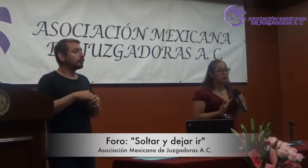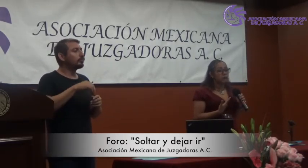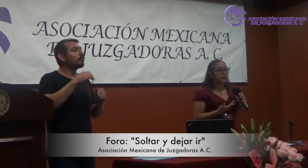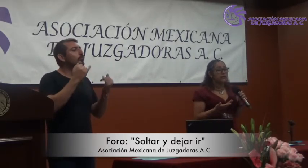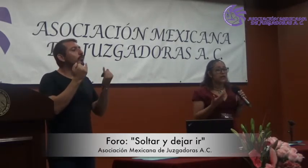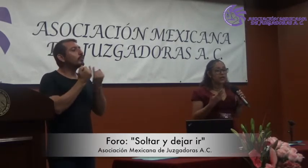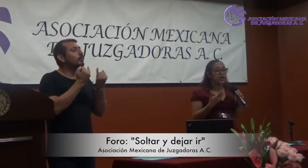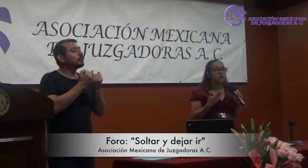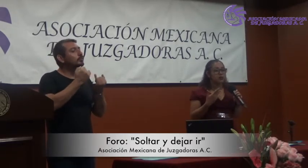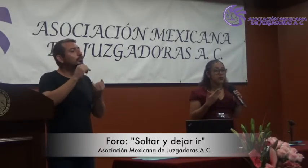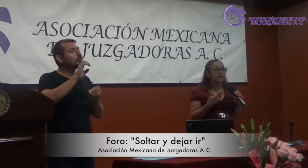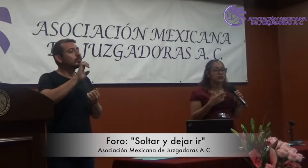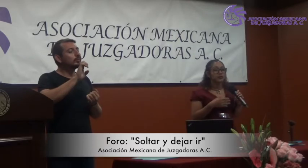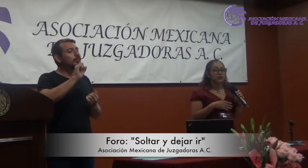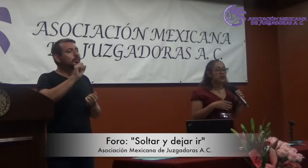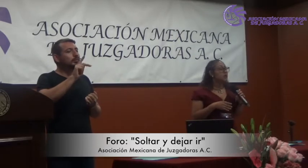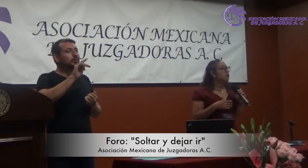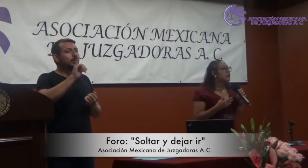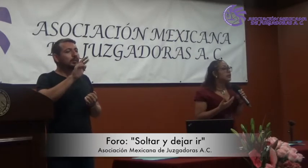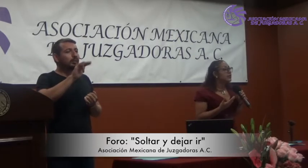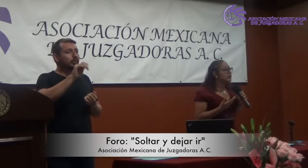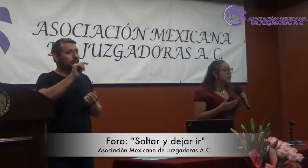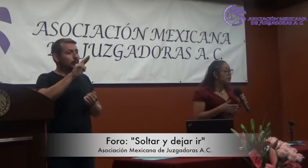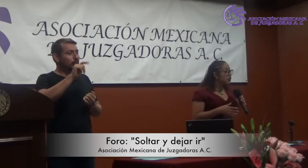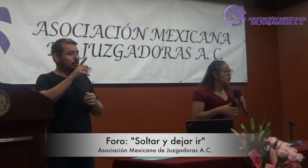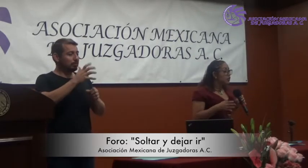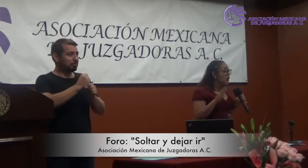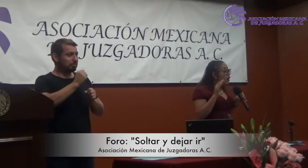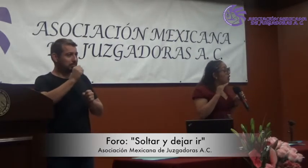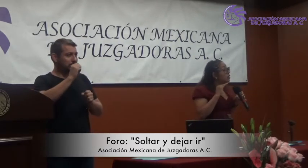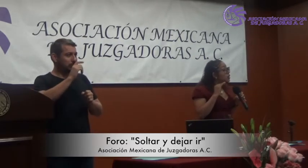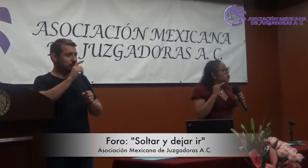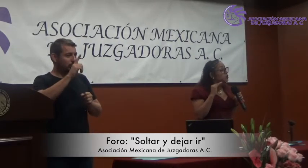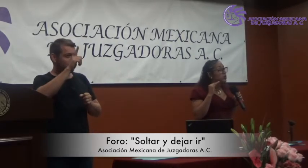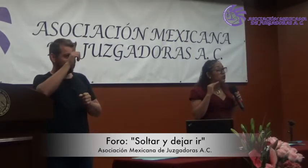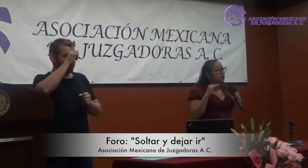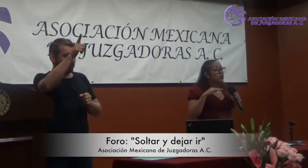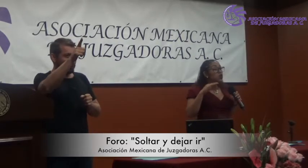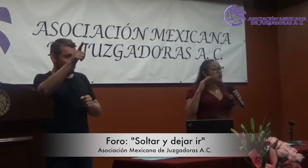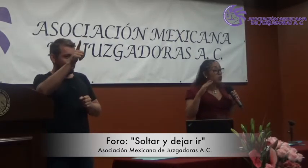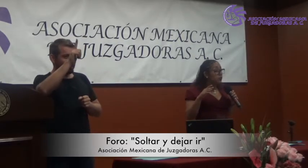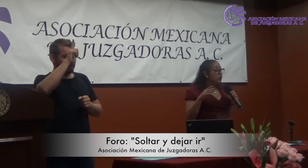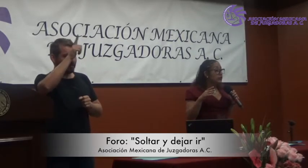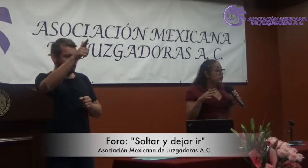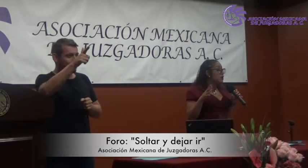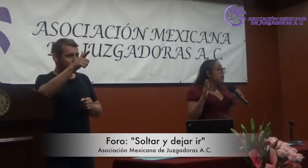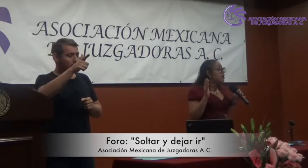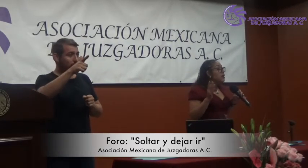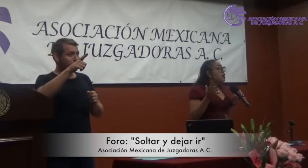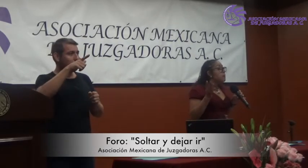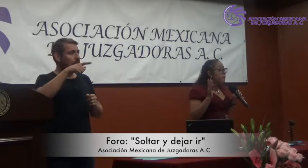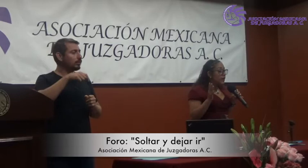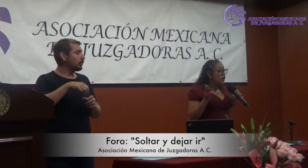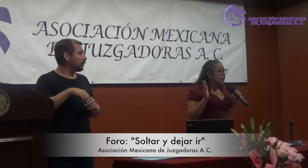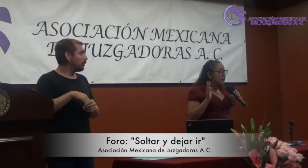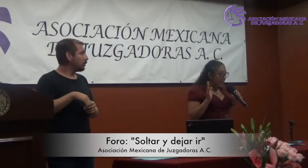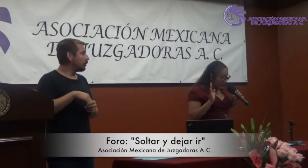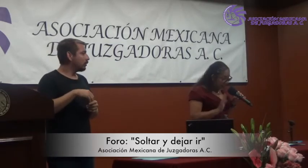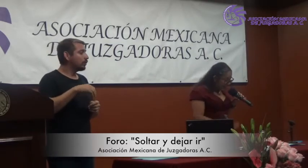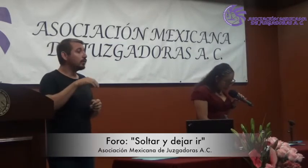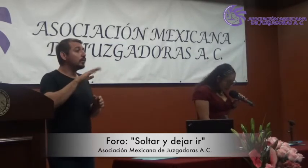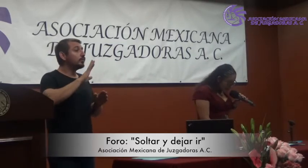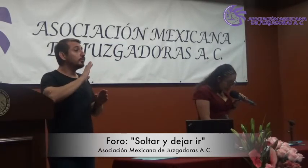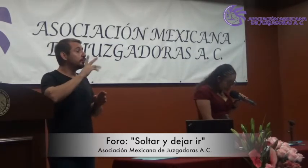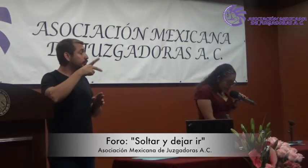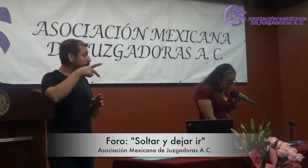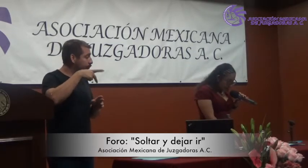espiritual, más del alma, más en ese sentido. Ahora lo estamos viendo muy por encima, pero la